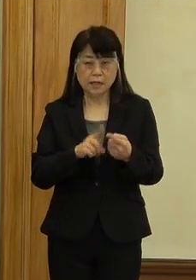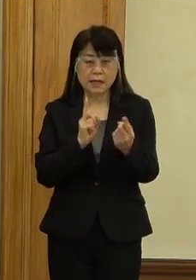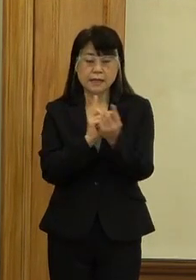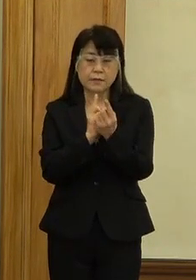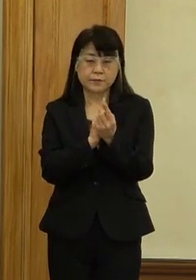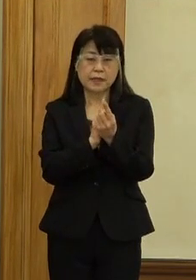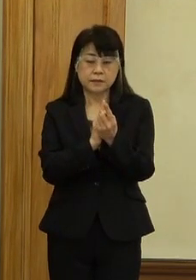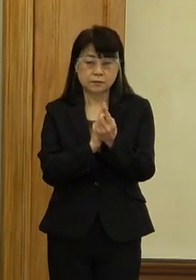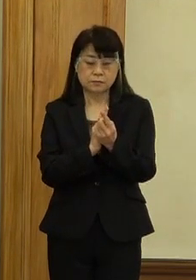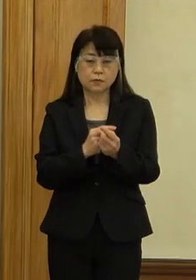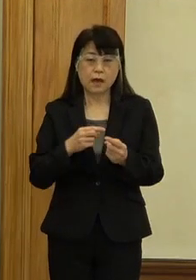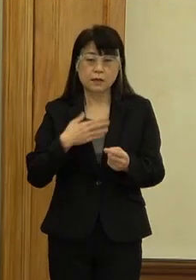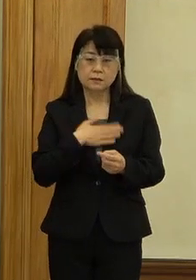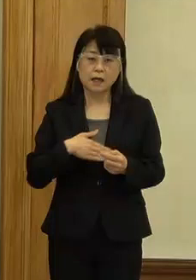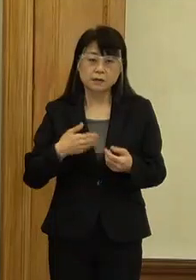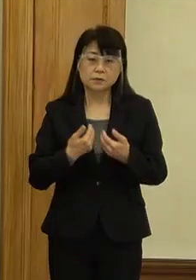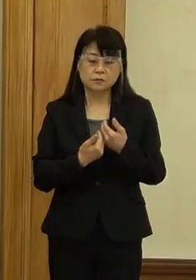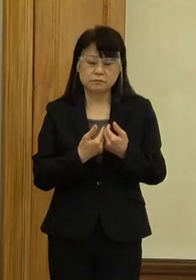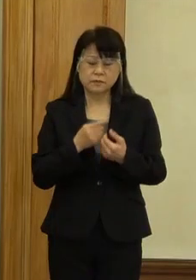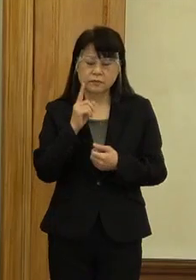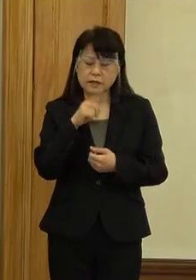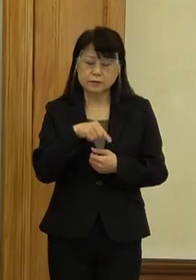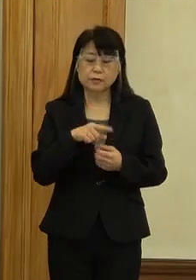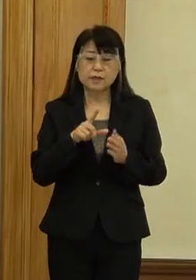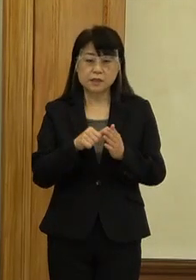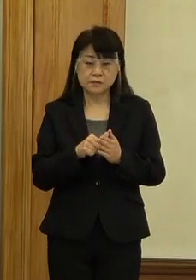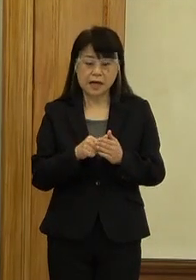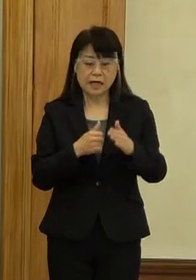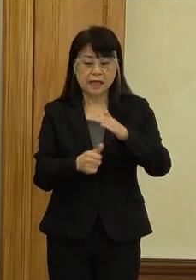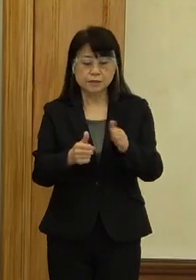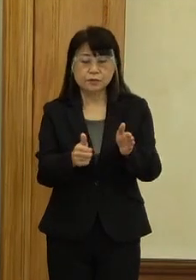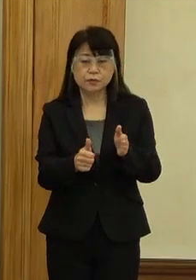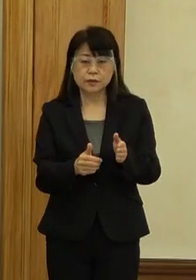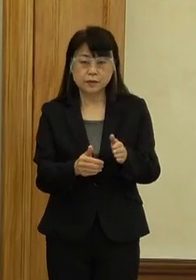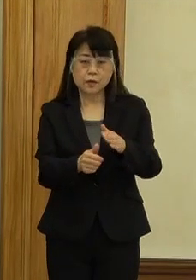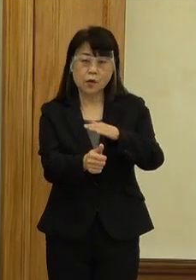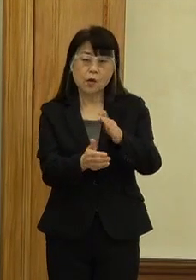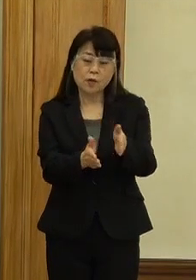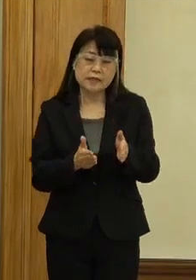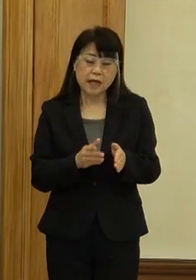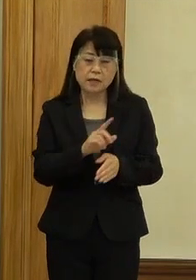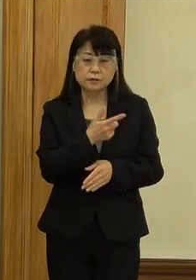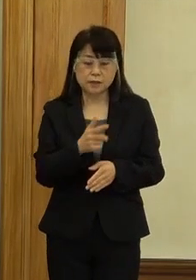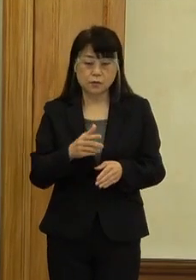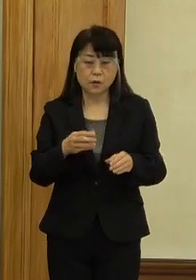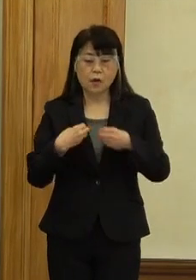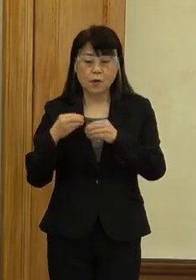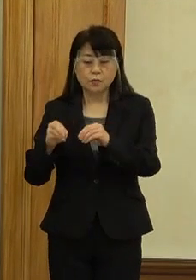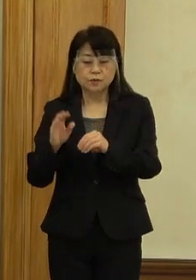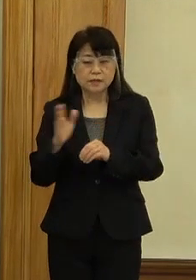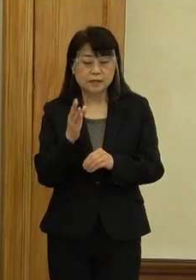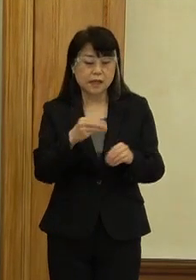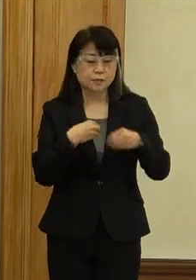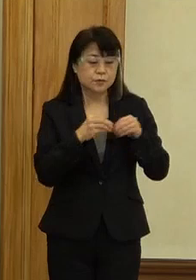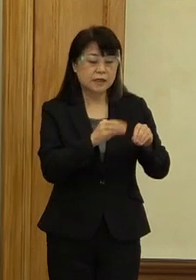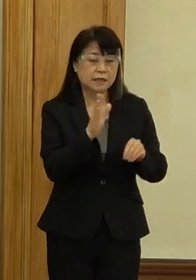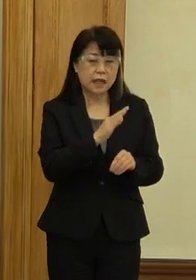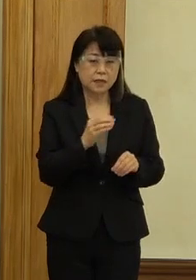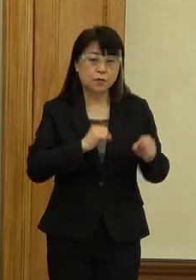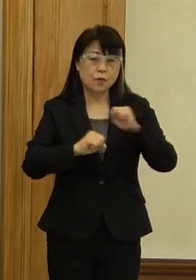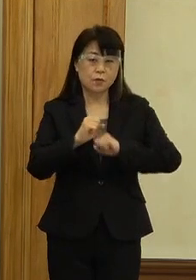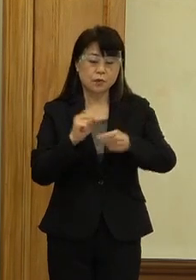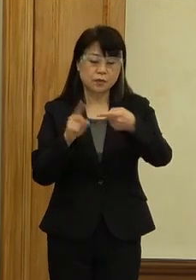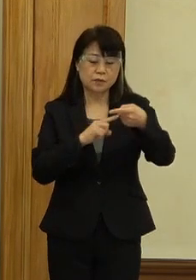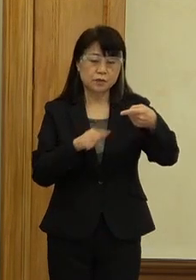体調が悪い場合には外出を控えるなど、一人一人のうつさない、うつらない行動を重ねてお願いをいた